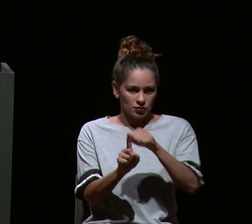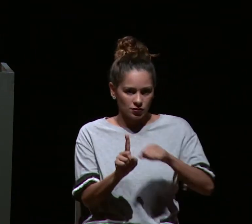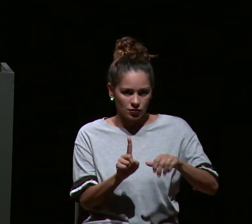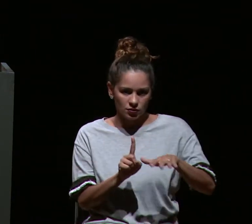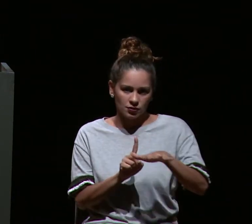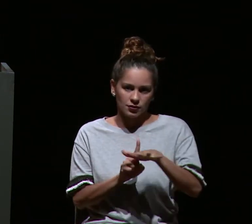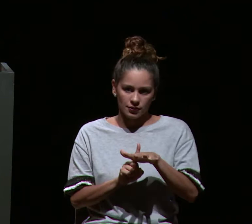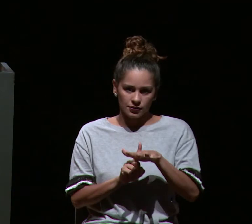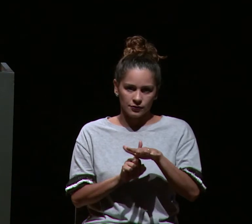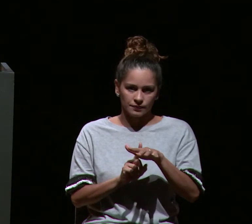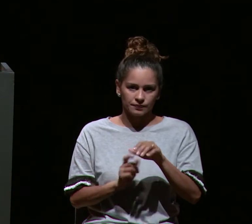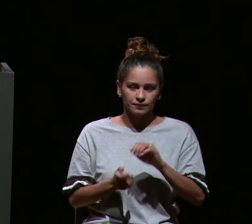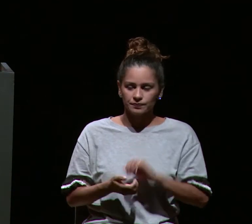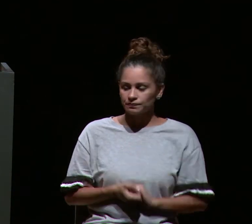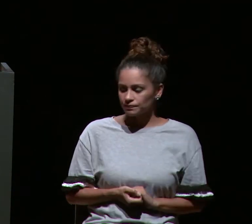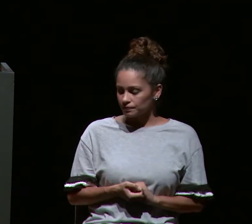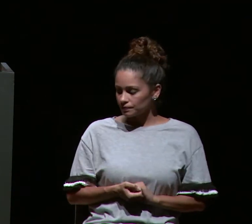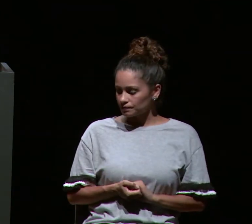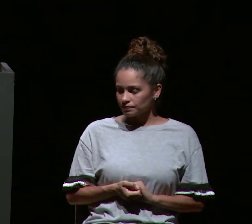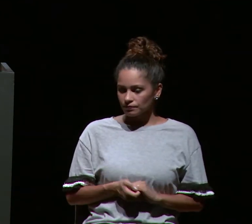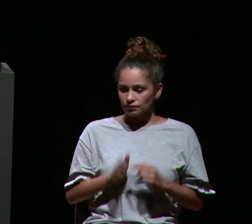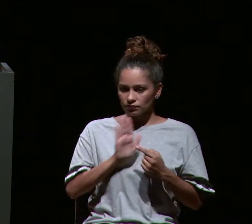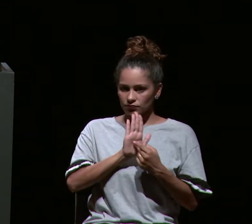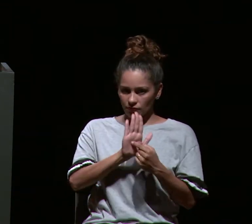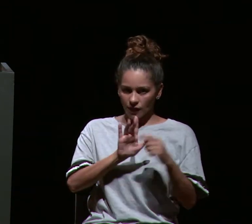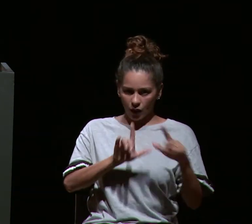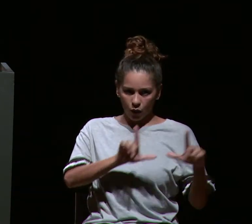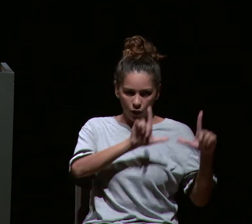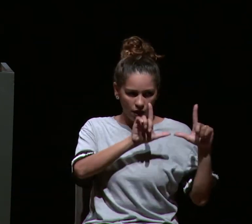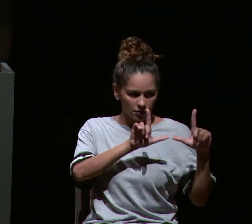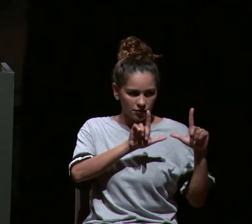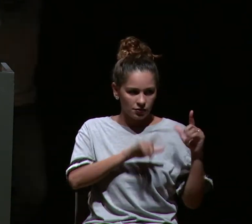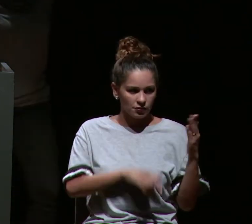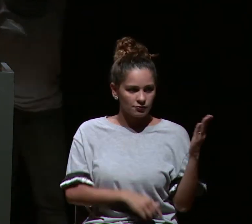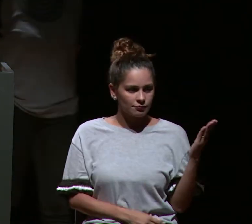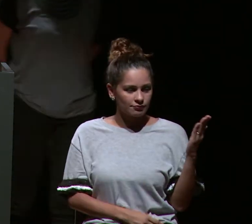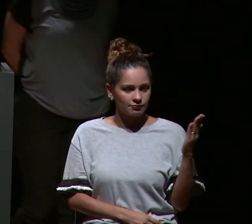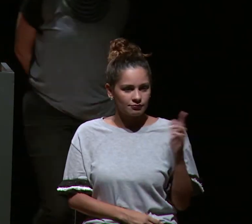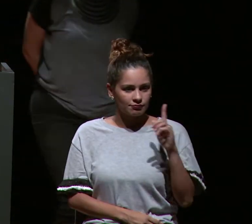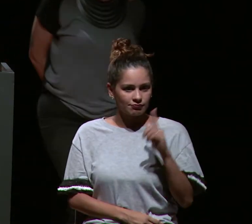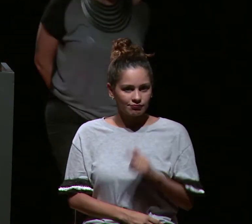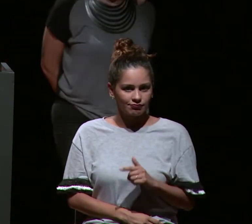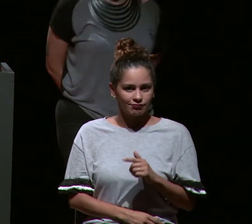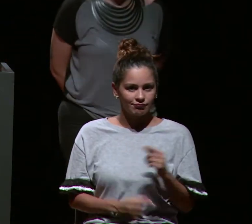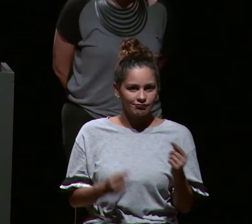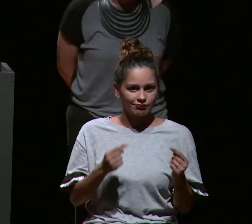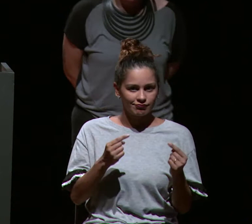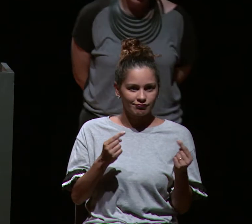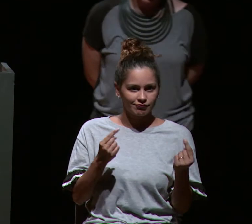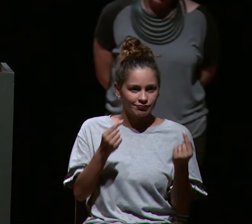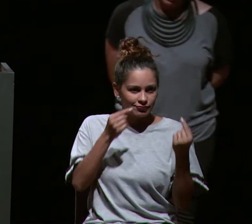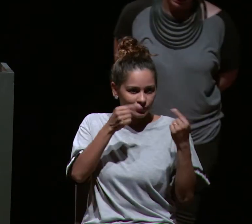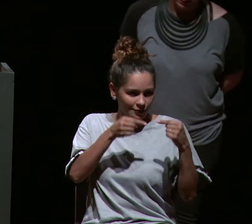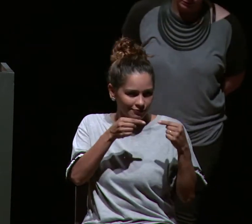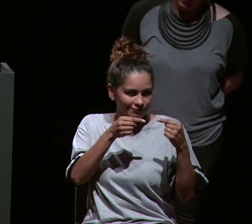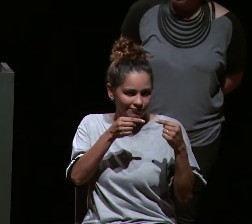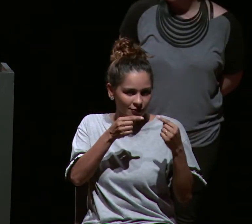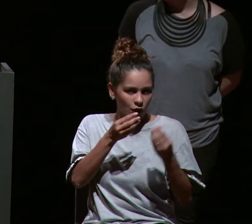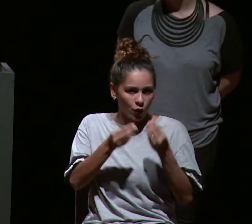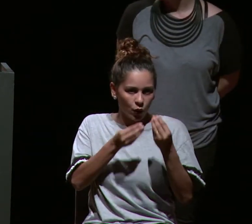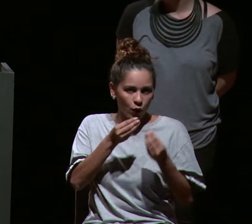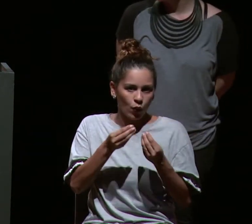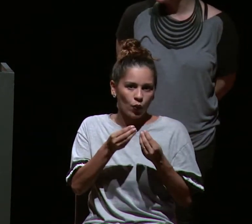Neste quadro, eu gostaria de apresentar um saboroso contraponto aos hegemônicos modelos de produção de conhecimento